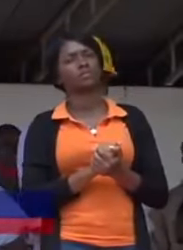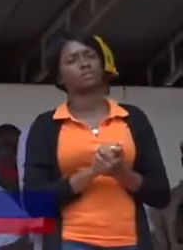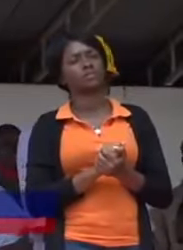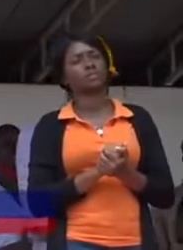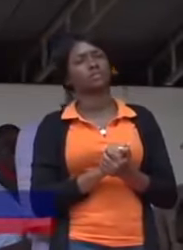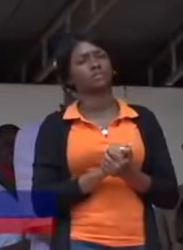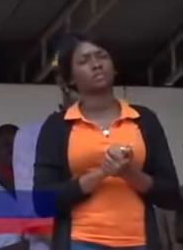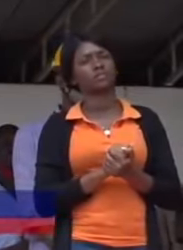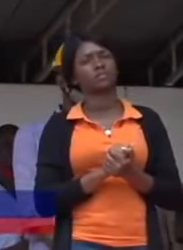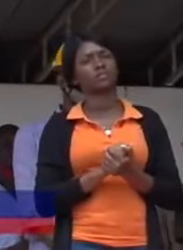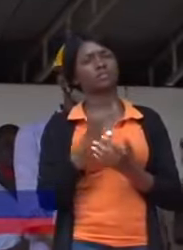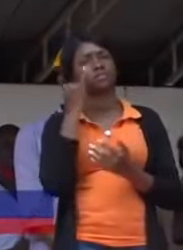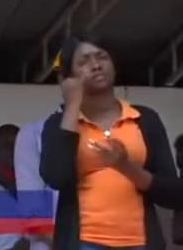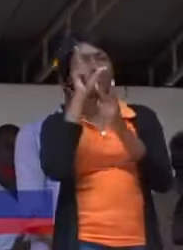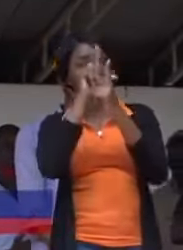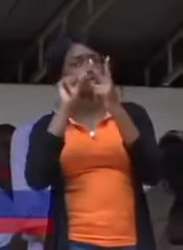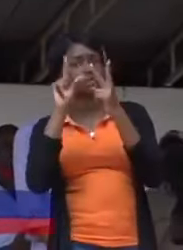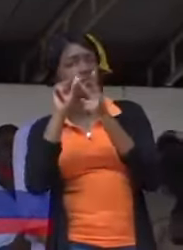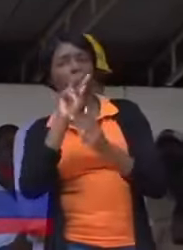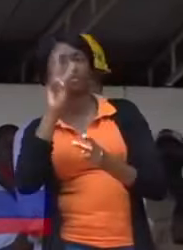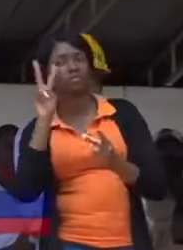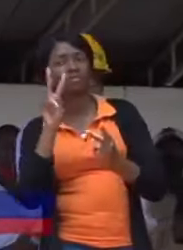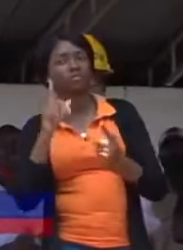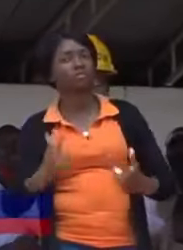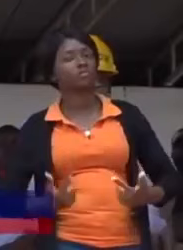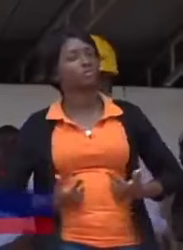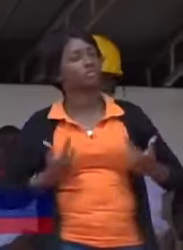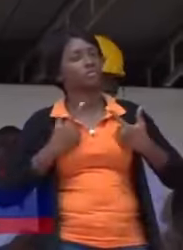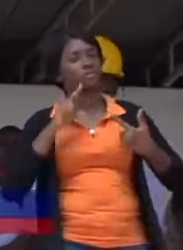tout bandit, depuis ce métier, ils ont choisi, la vous